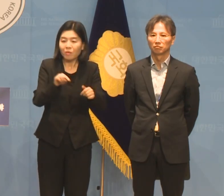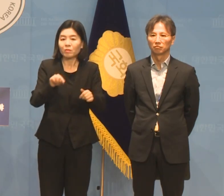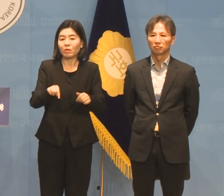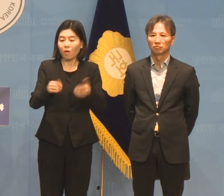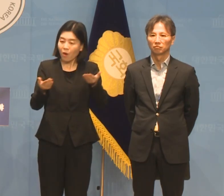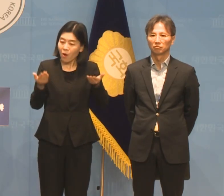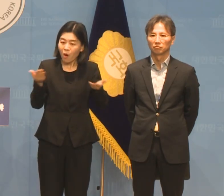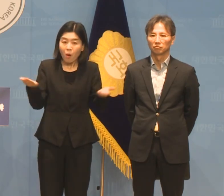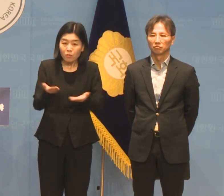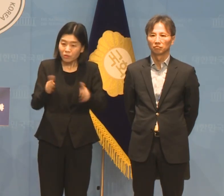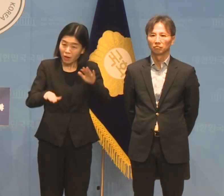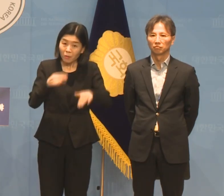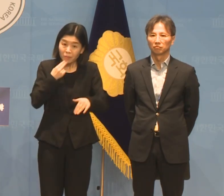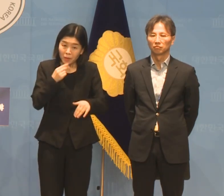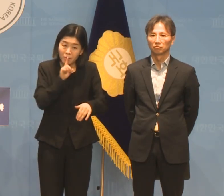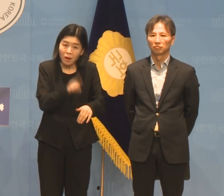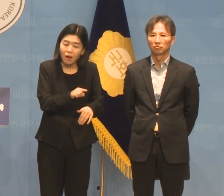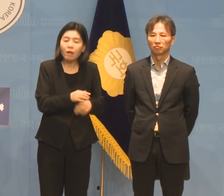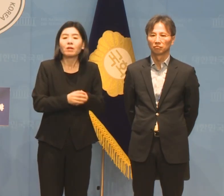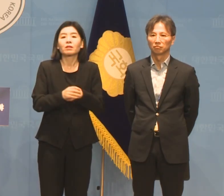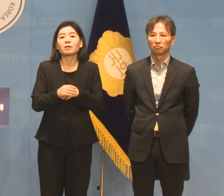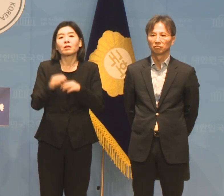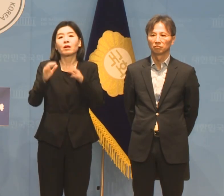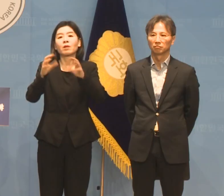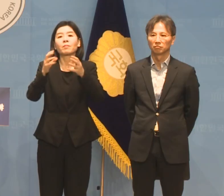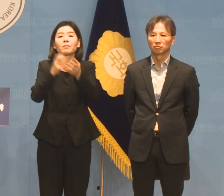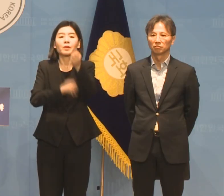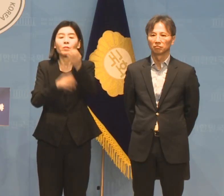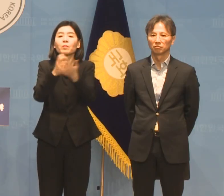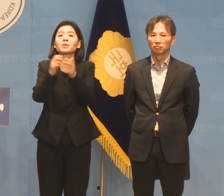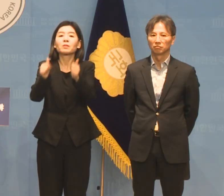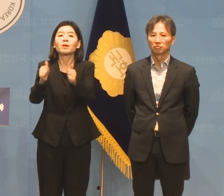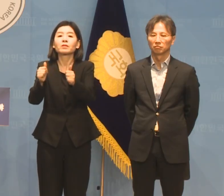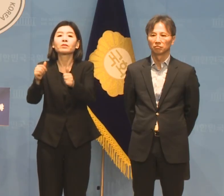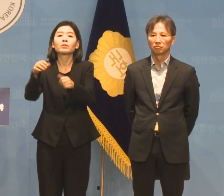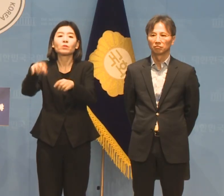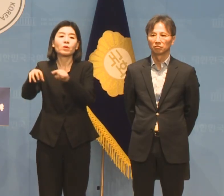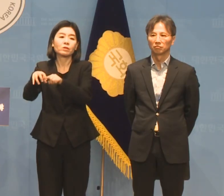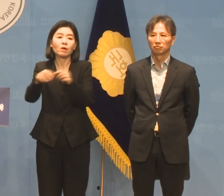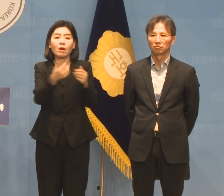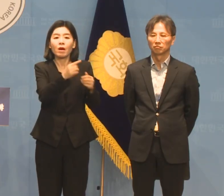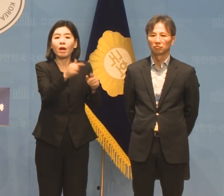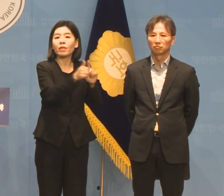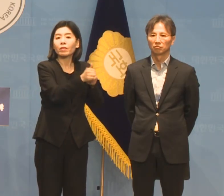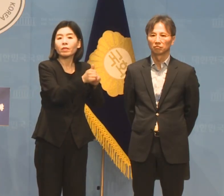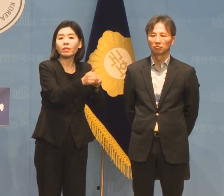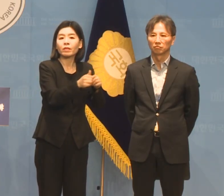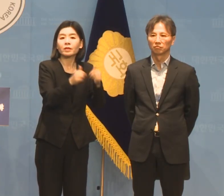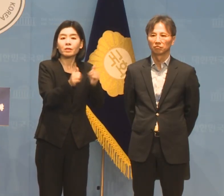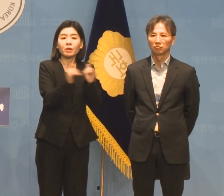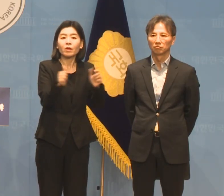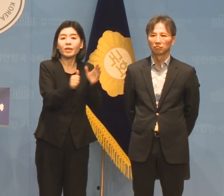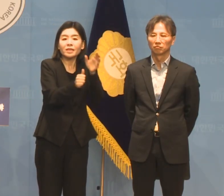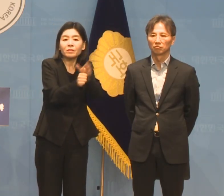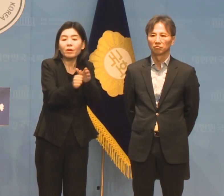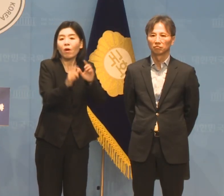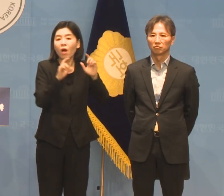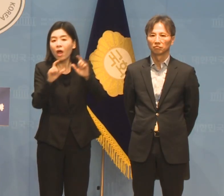그러면 헌법재판소에서는 왜 한덕수 권한 대행의 헌법재판관 지명 효력정지 가처분을